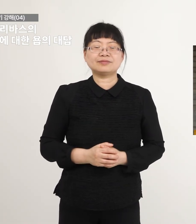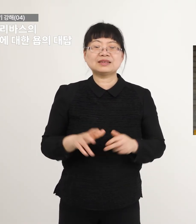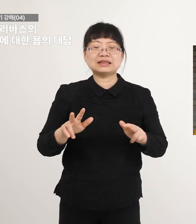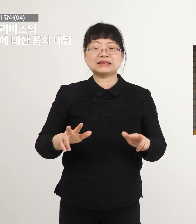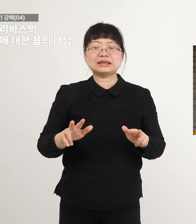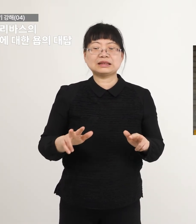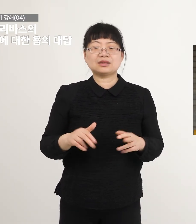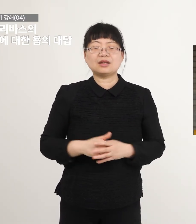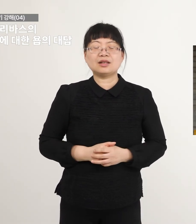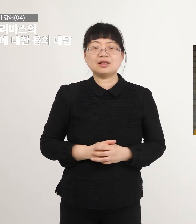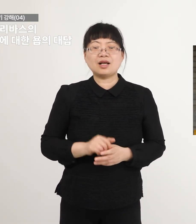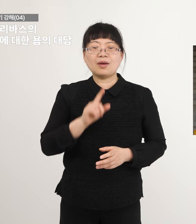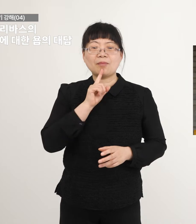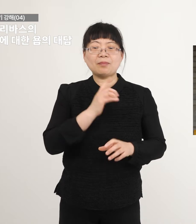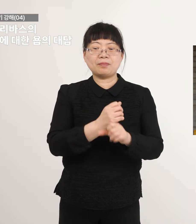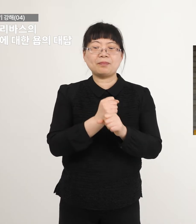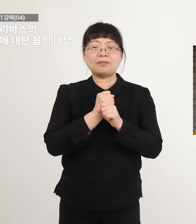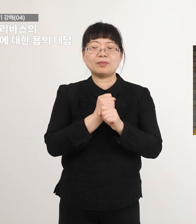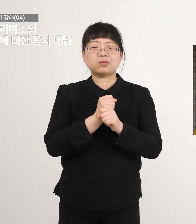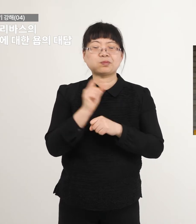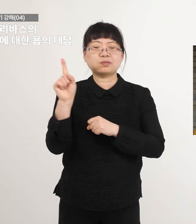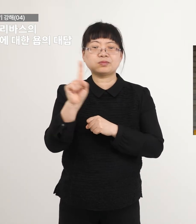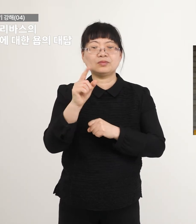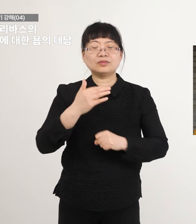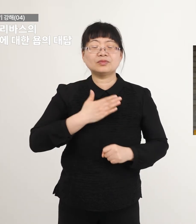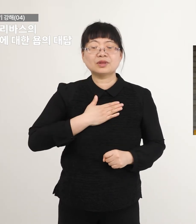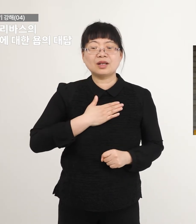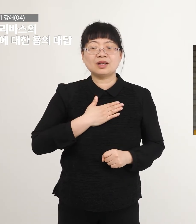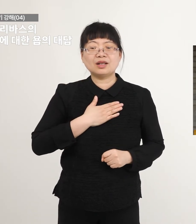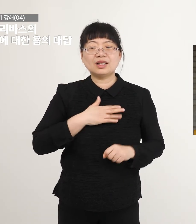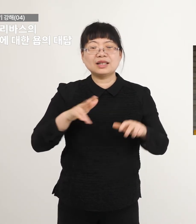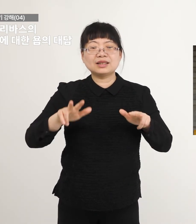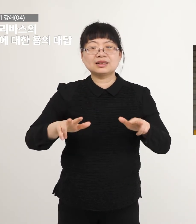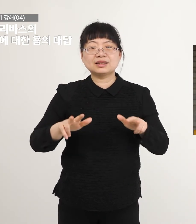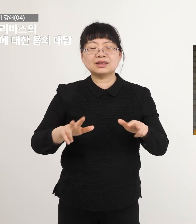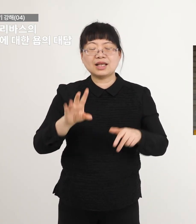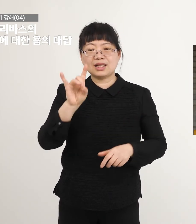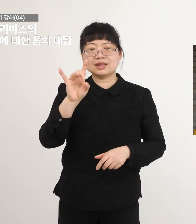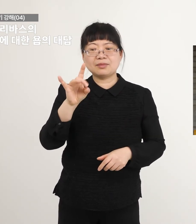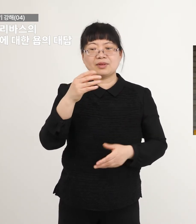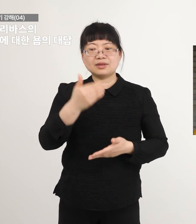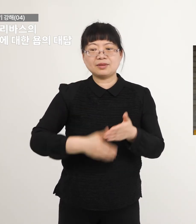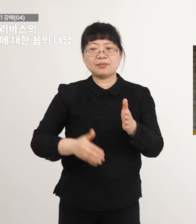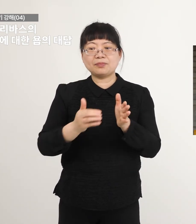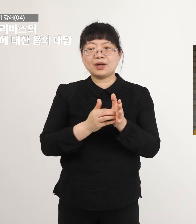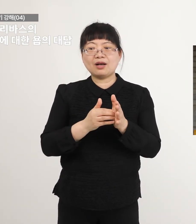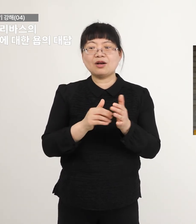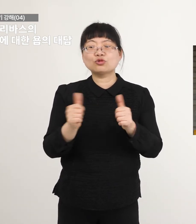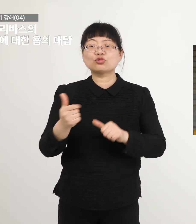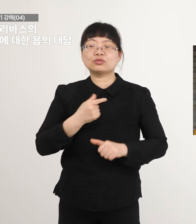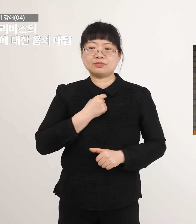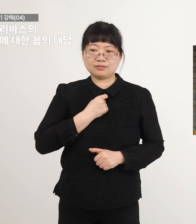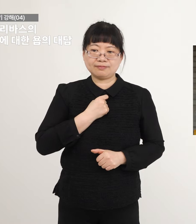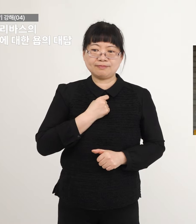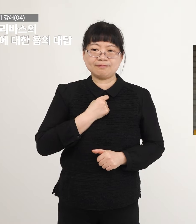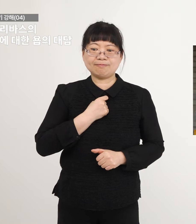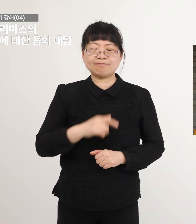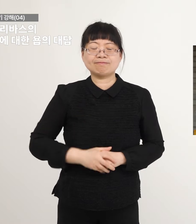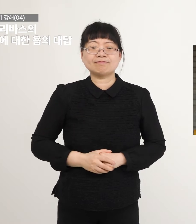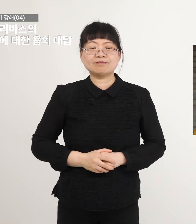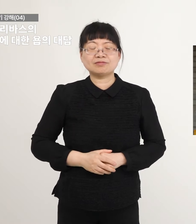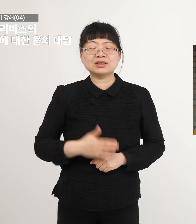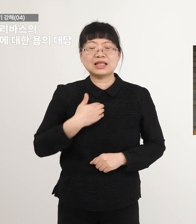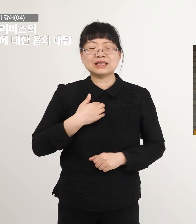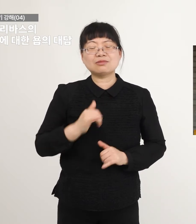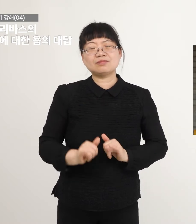딱 한마디로 요약하자면 난 지금 딱 하나밖에 없다. 죽고 싶다. 난